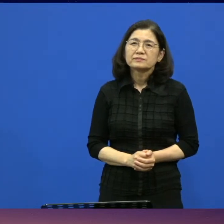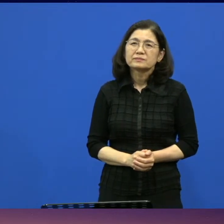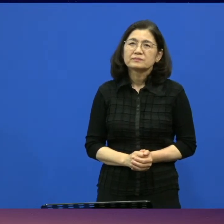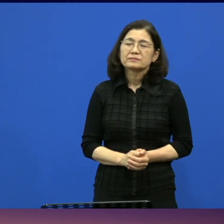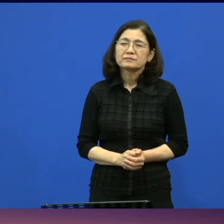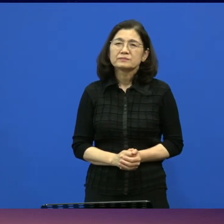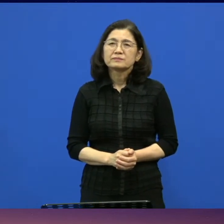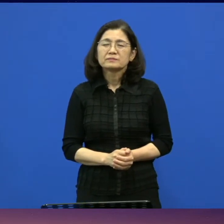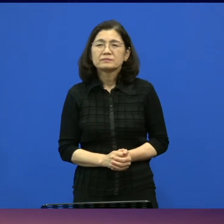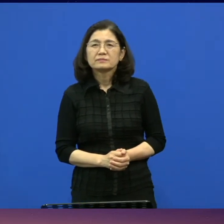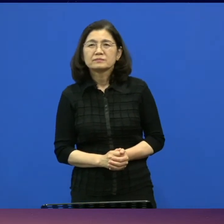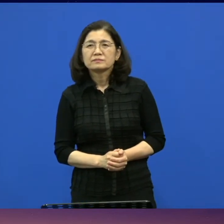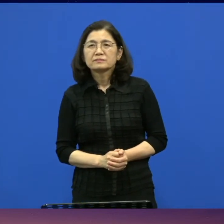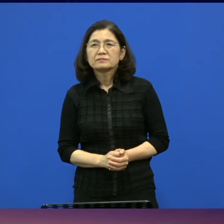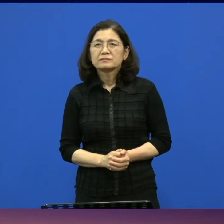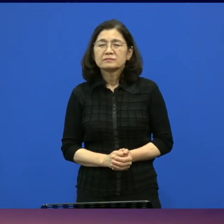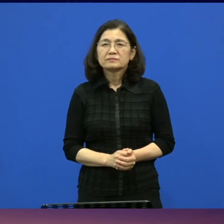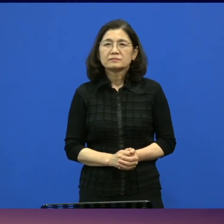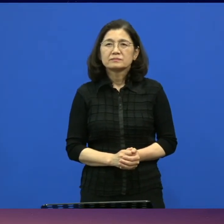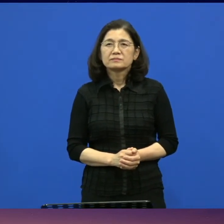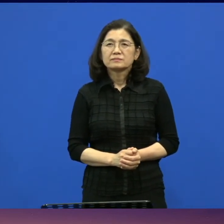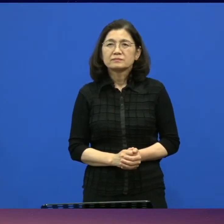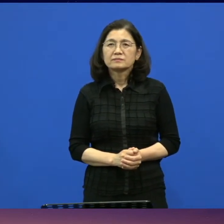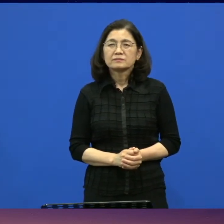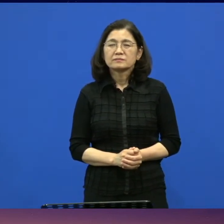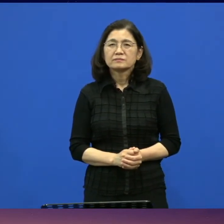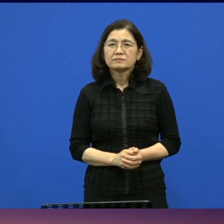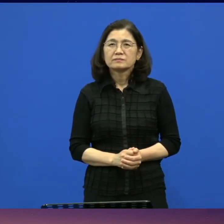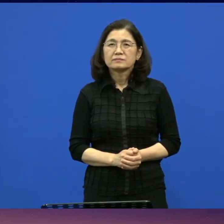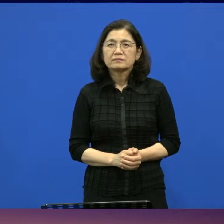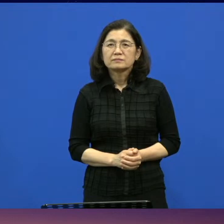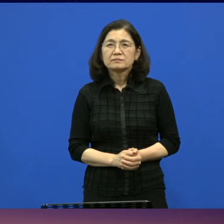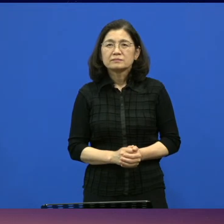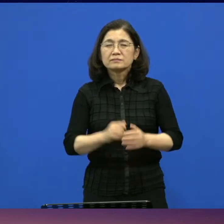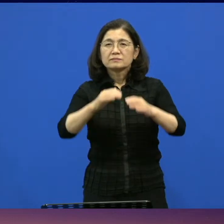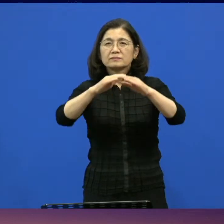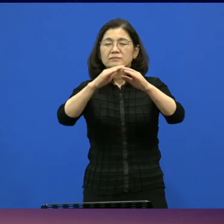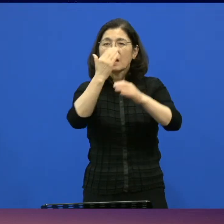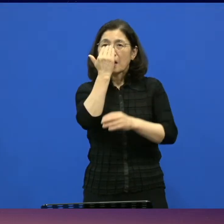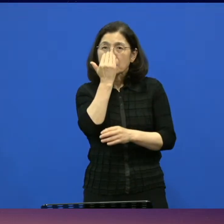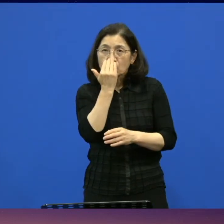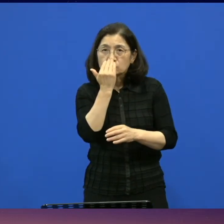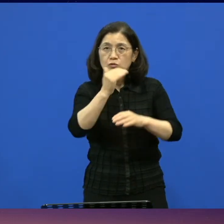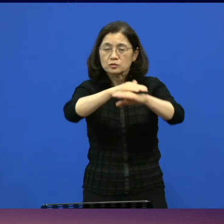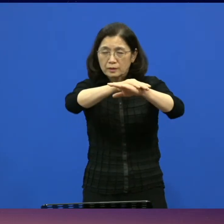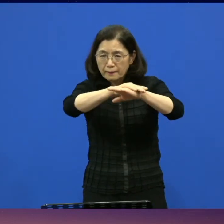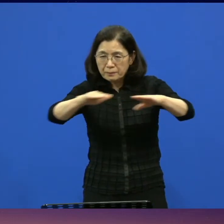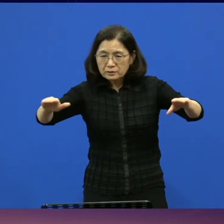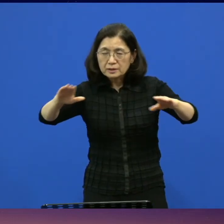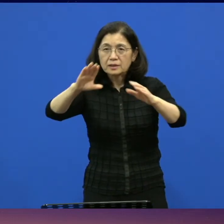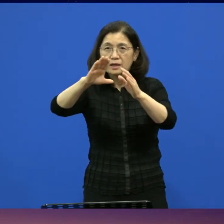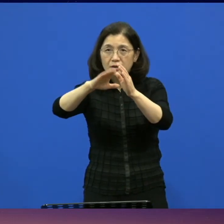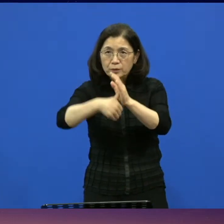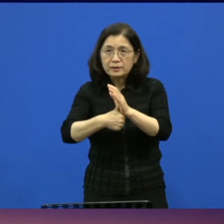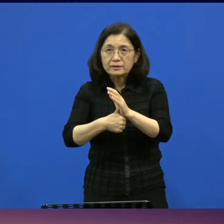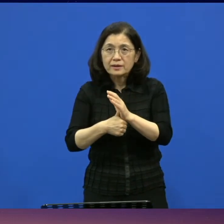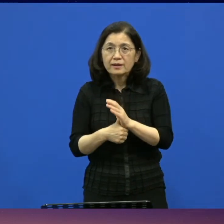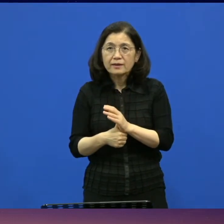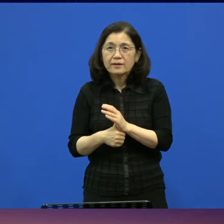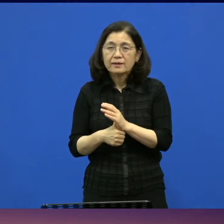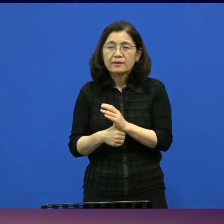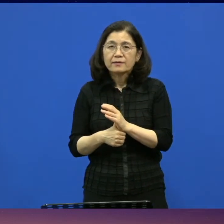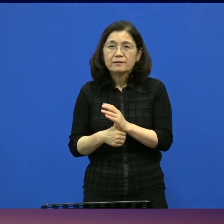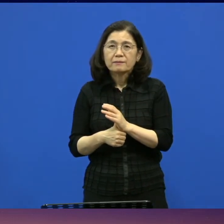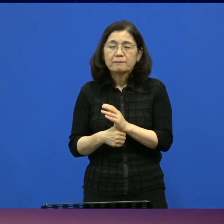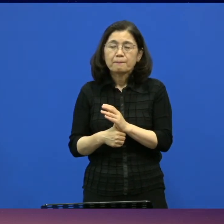그때 여러분 무슨 일이 일어났냐? 5절에 이런 말씀이 나와요. 자, 이제 거의 설교가 끝나갑니다. 벌써 11시가